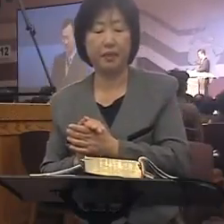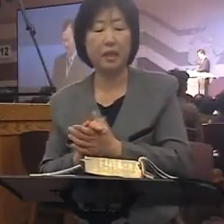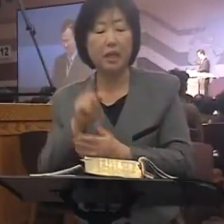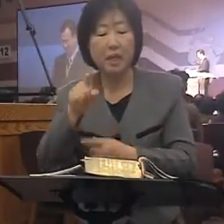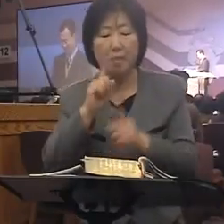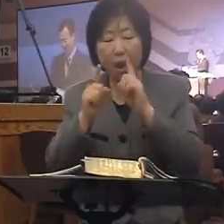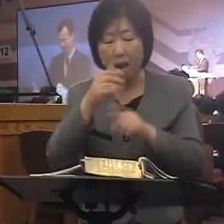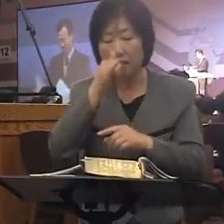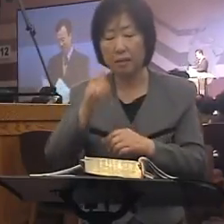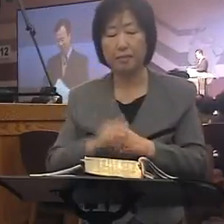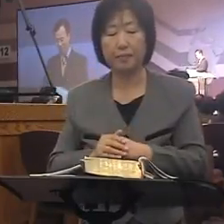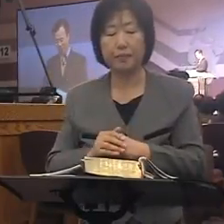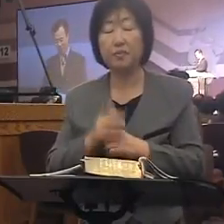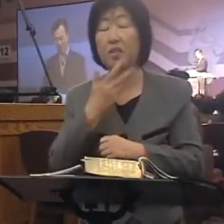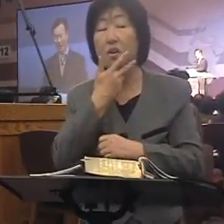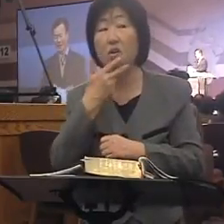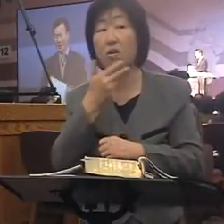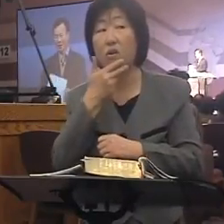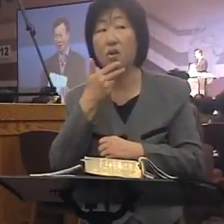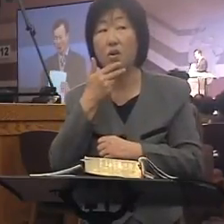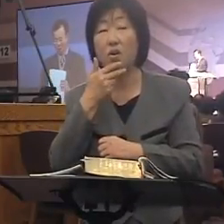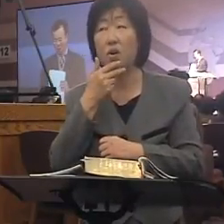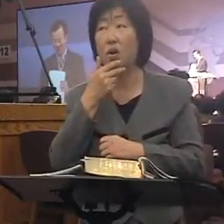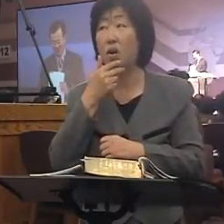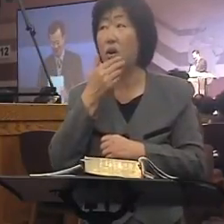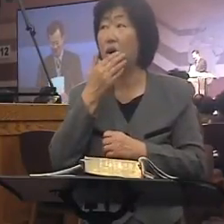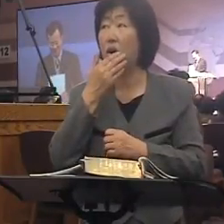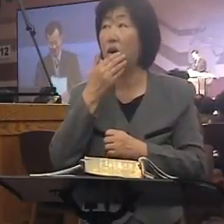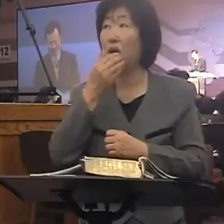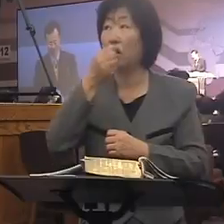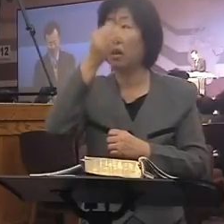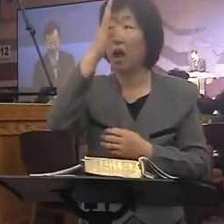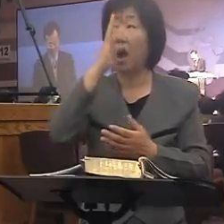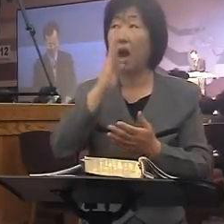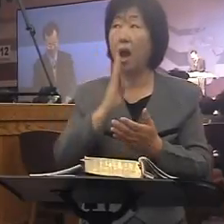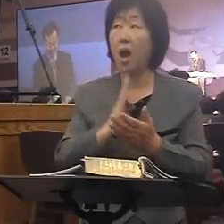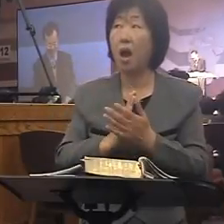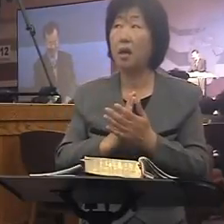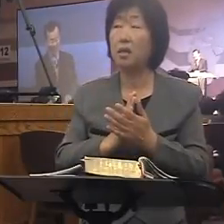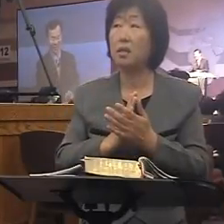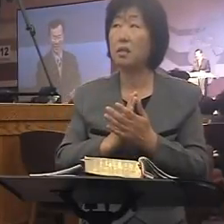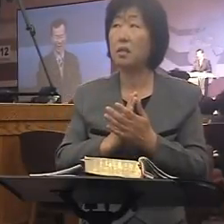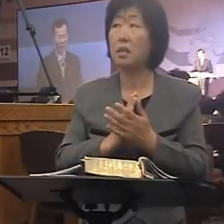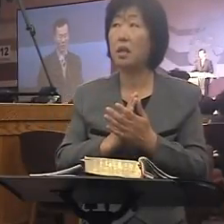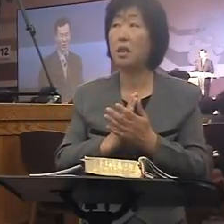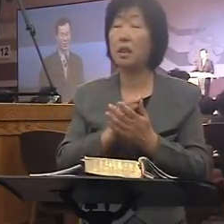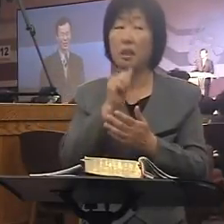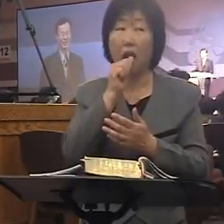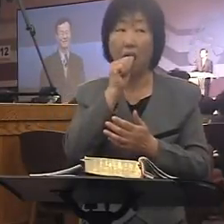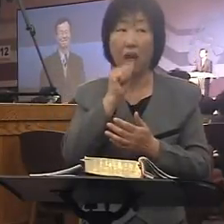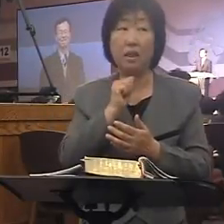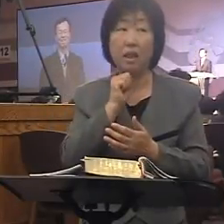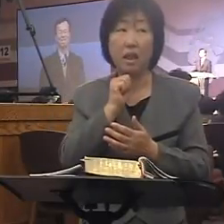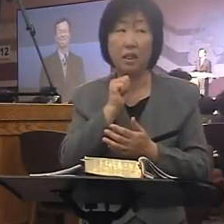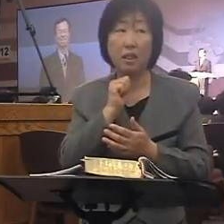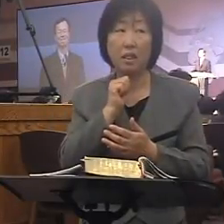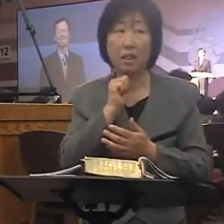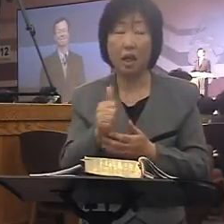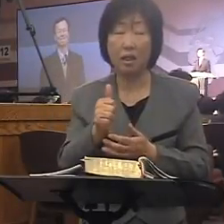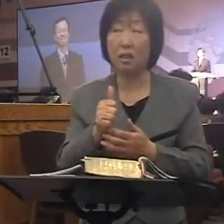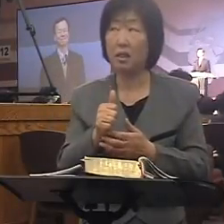그런 말이 있죠. 그 영어로 보면 God is not done with you yet. 그게 무슨 말입니까? God is not done with you yet.